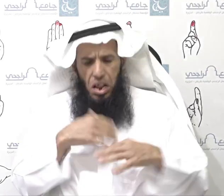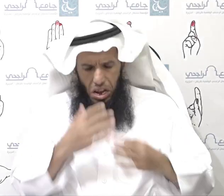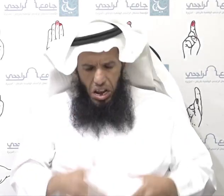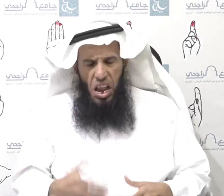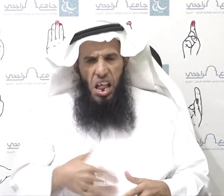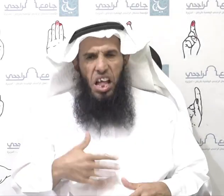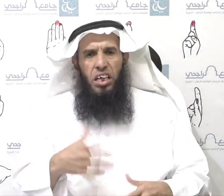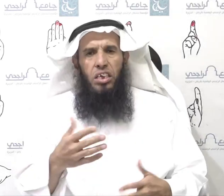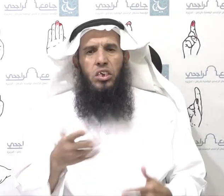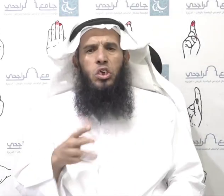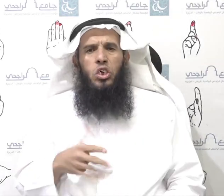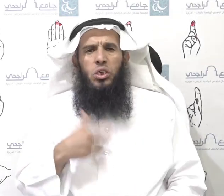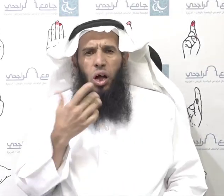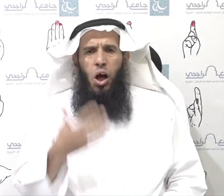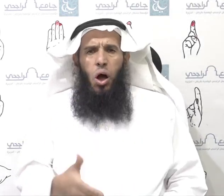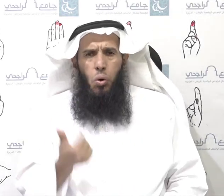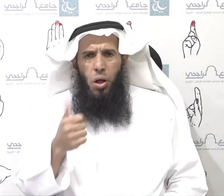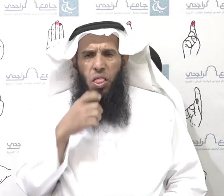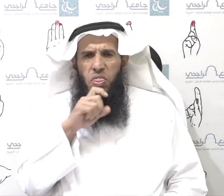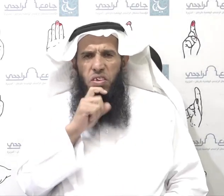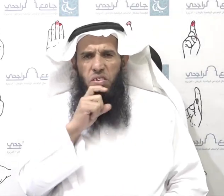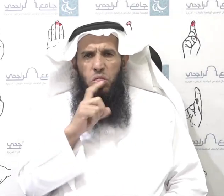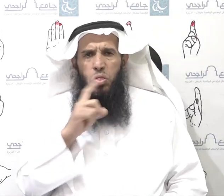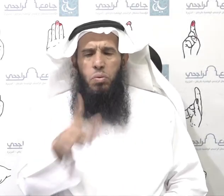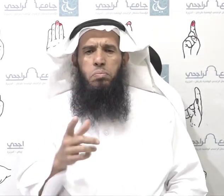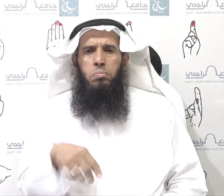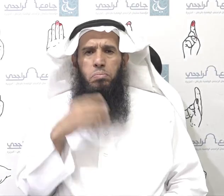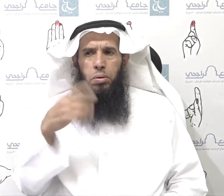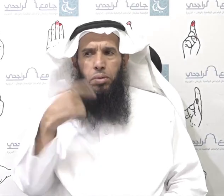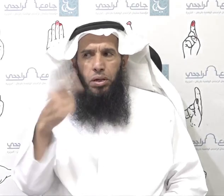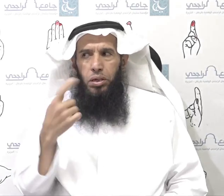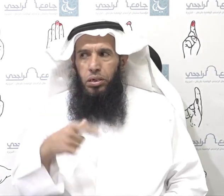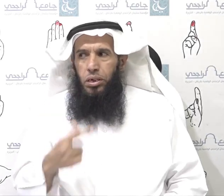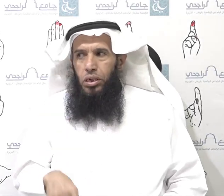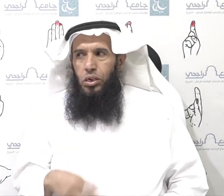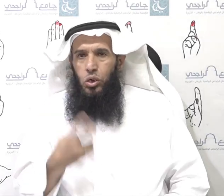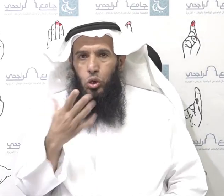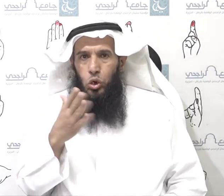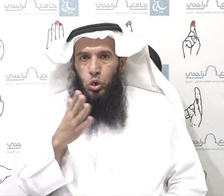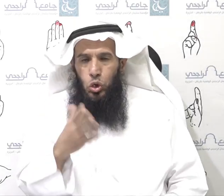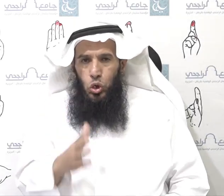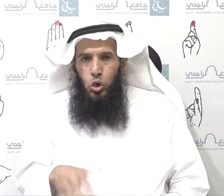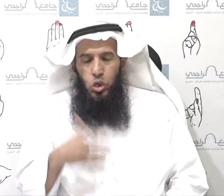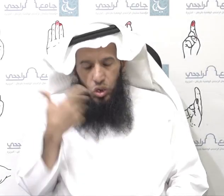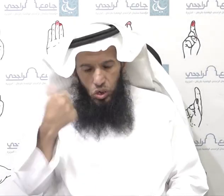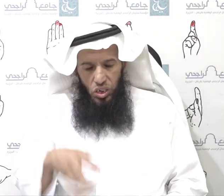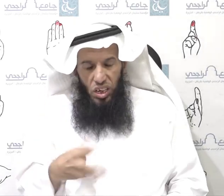الحياة وقد ضعف بدنه وانتابته الأسقام والآلام،